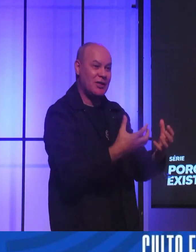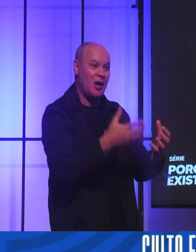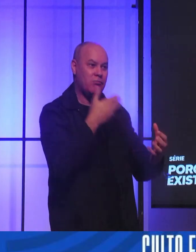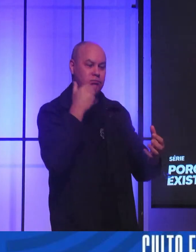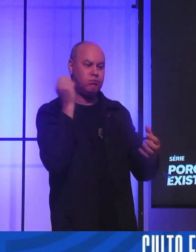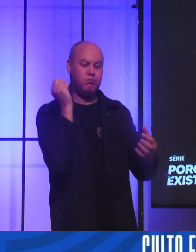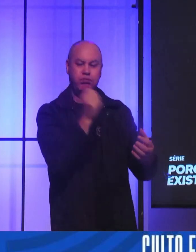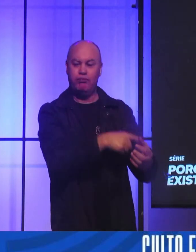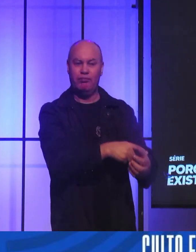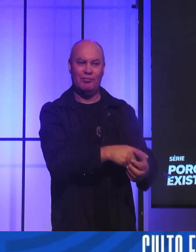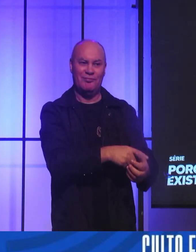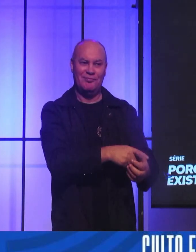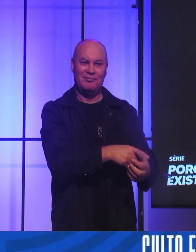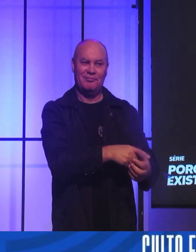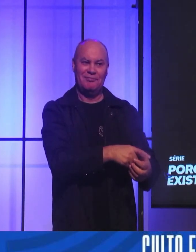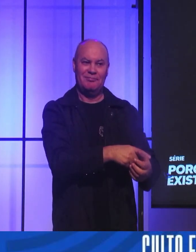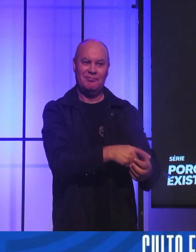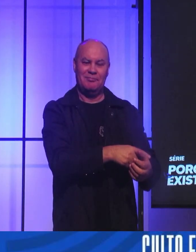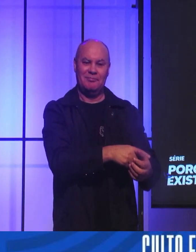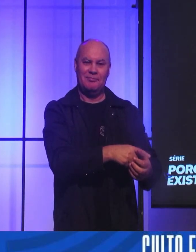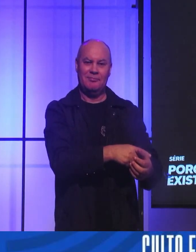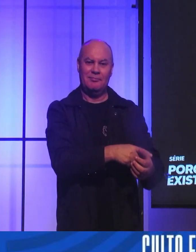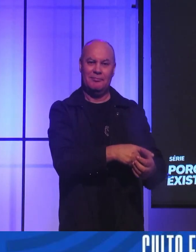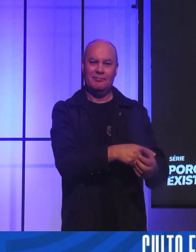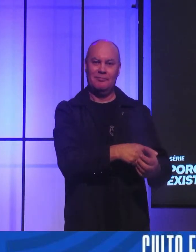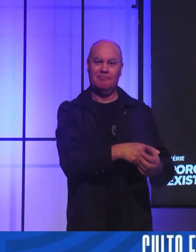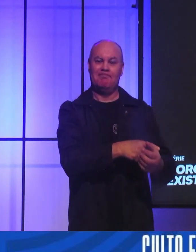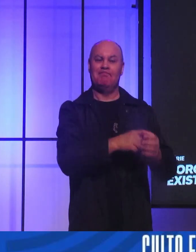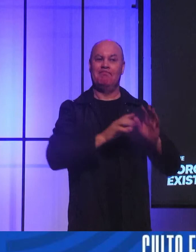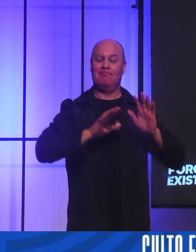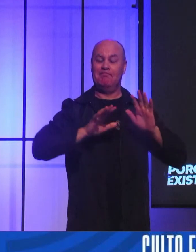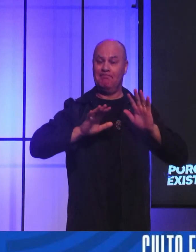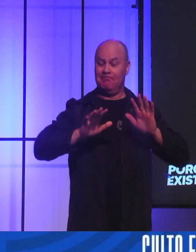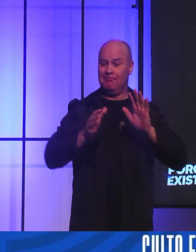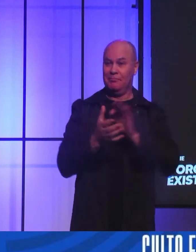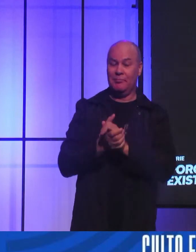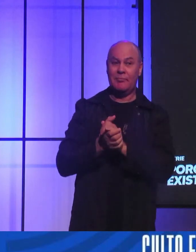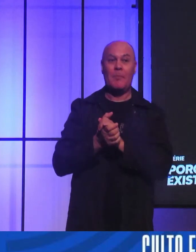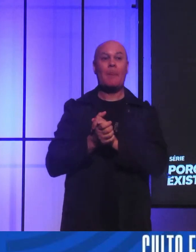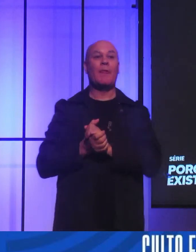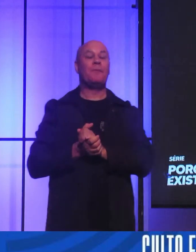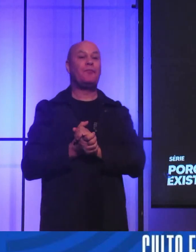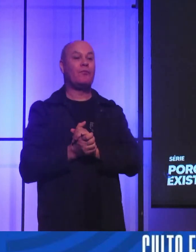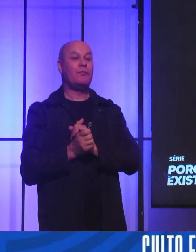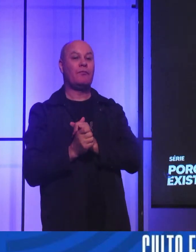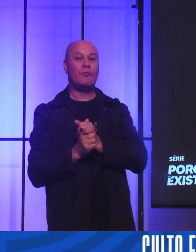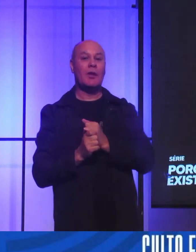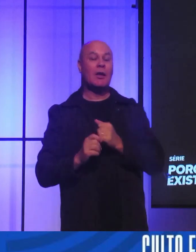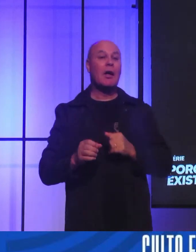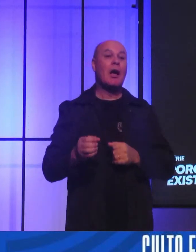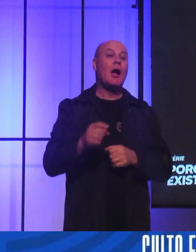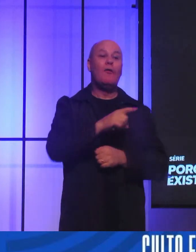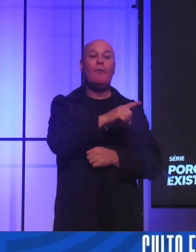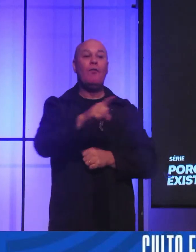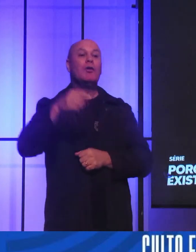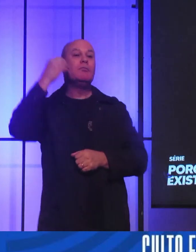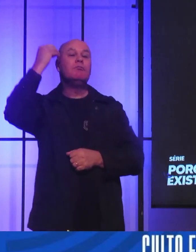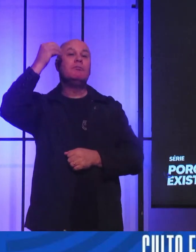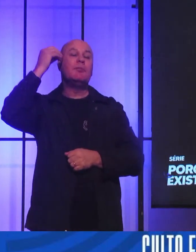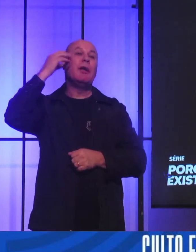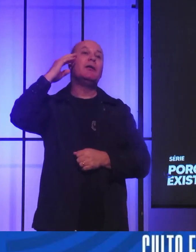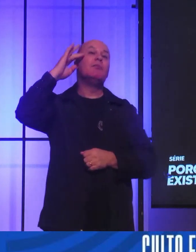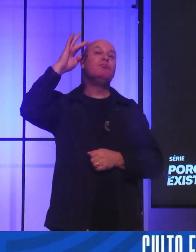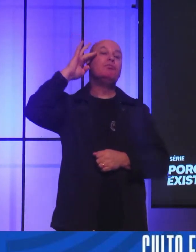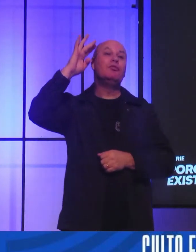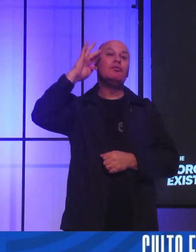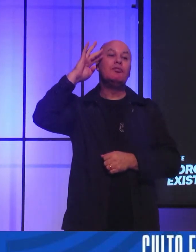vida. Pare agora e reflita quais foram os 10 melhores momentos que você já teve na sua vida até aqui. Talvez